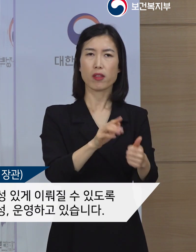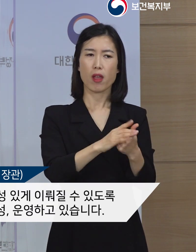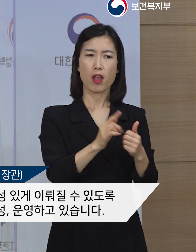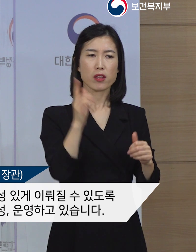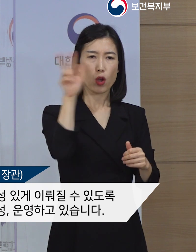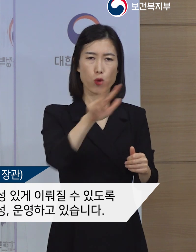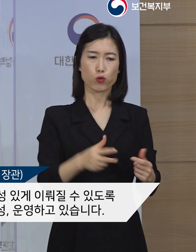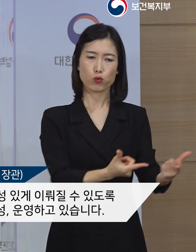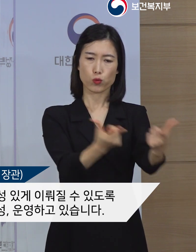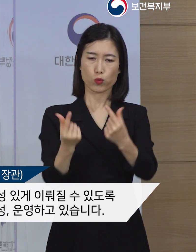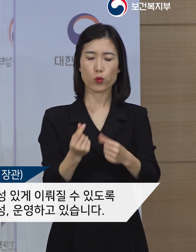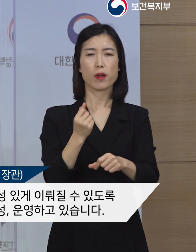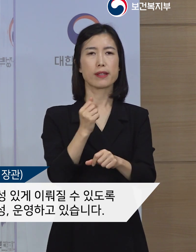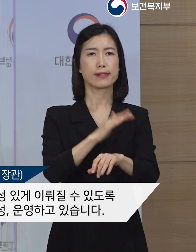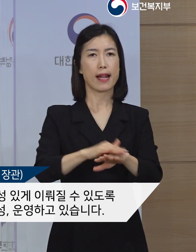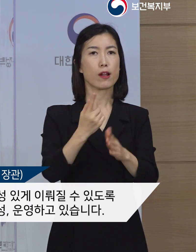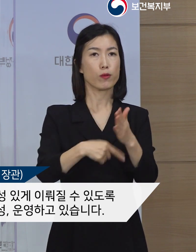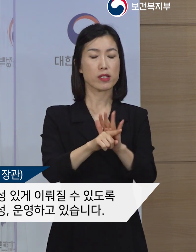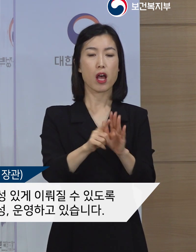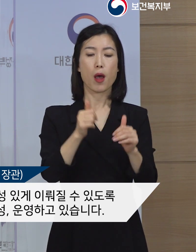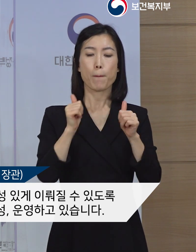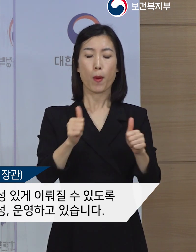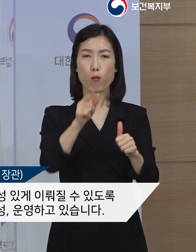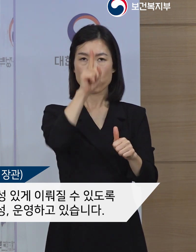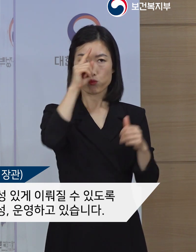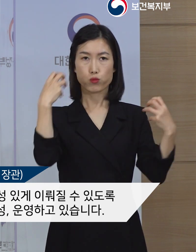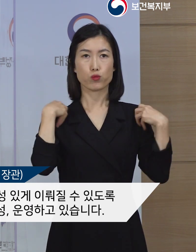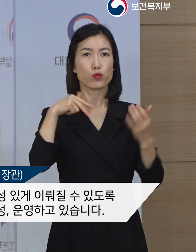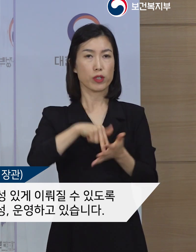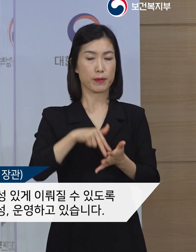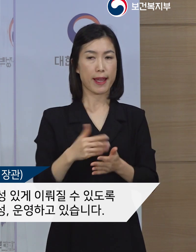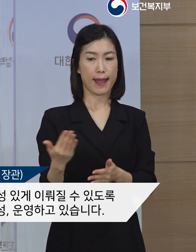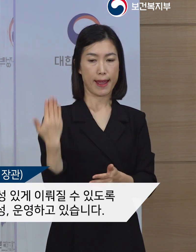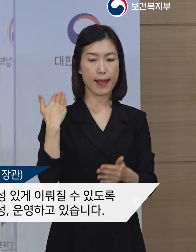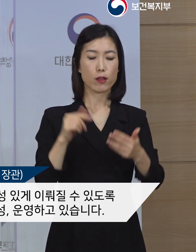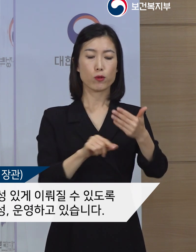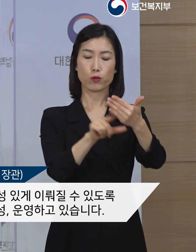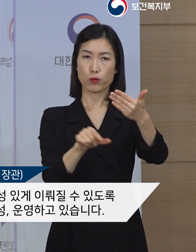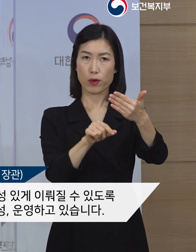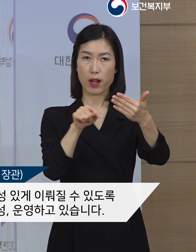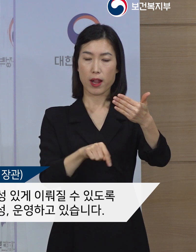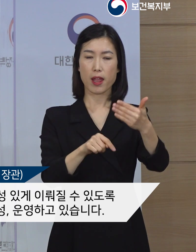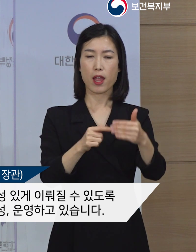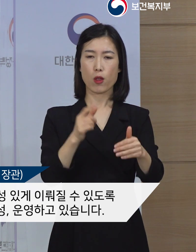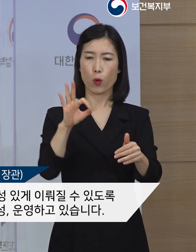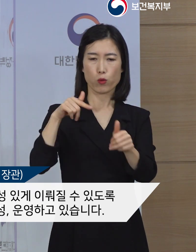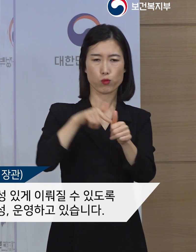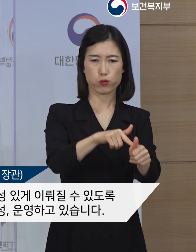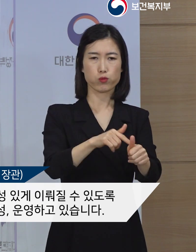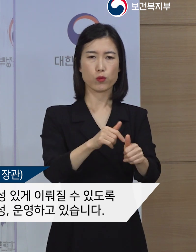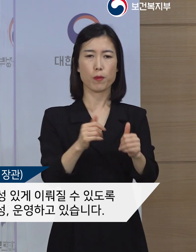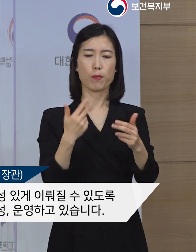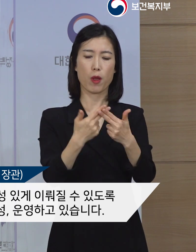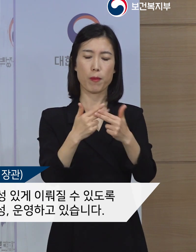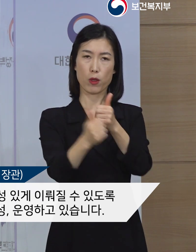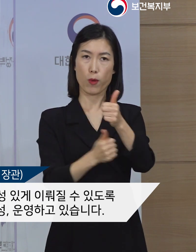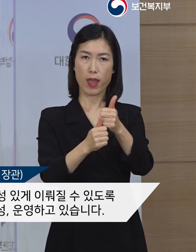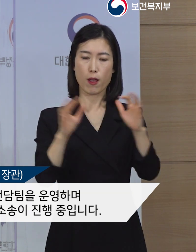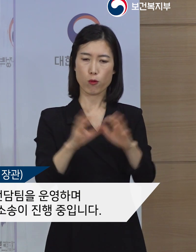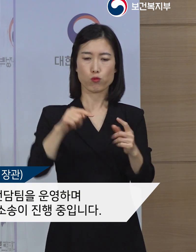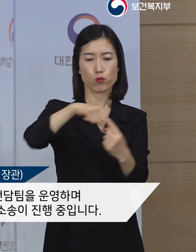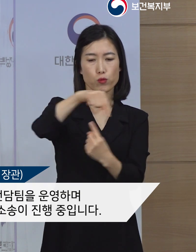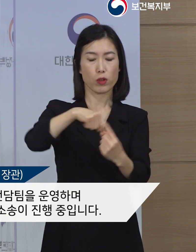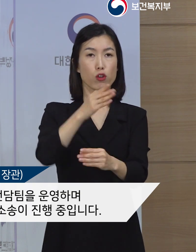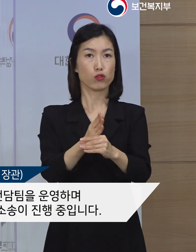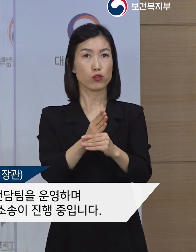통일성 있게 이루어질 수 있도록 법무부는 지난 9월 구상권 행사 협의체를 구성, 운영하고 있습니다.